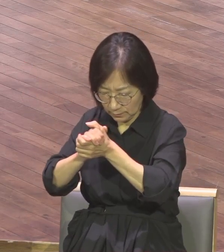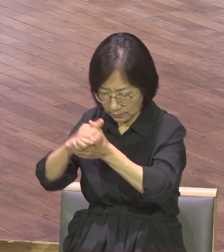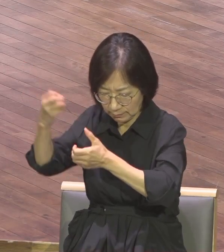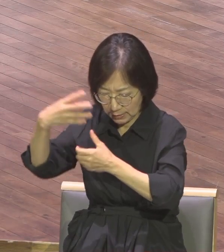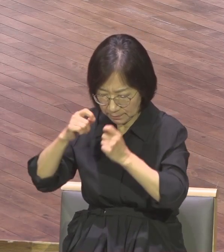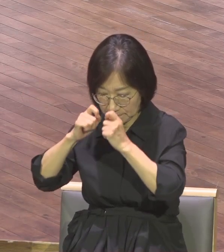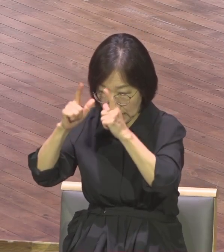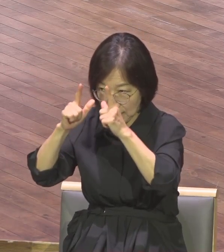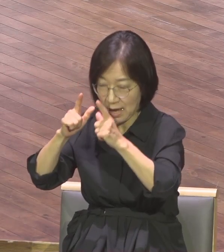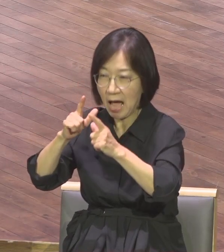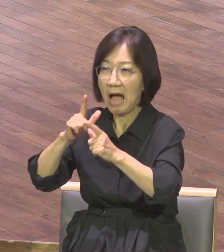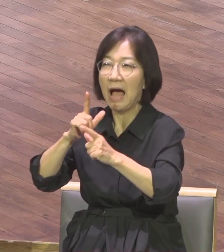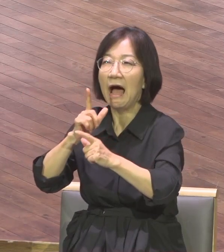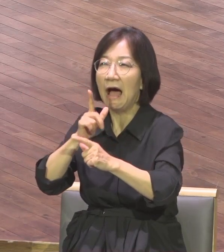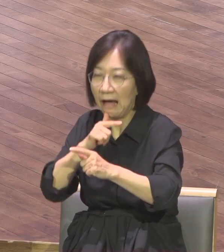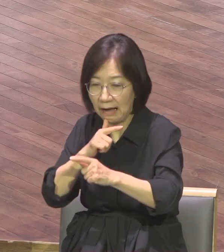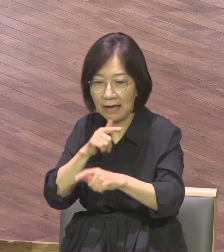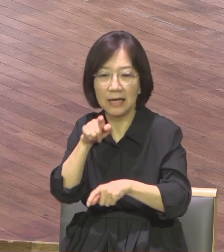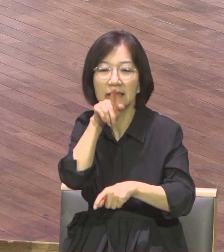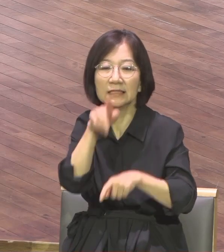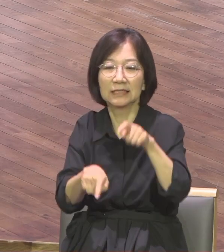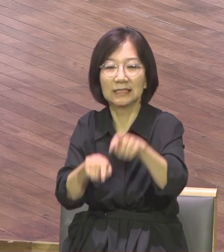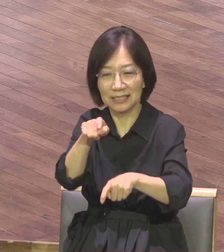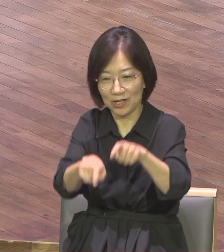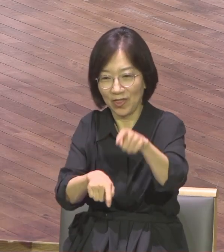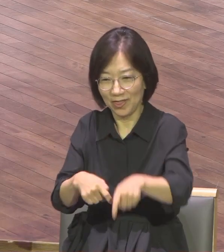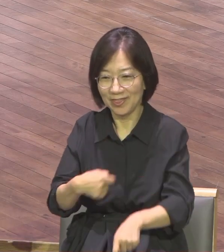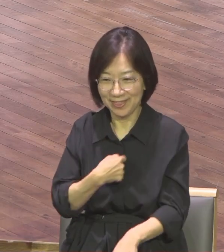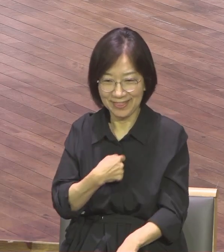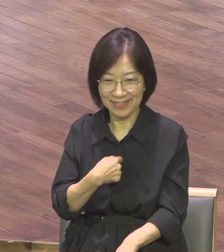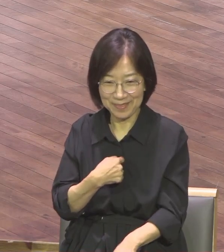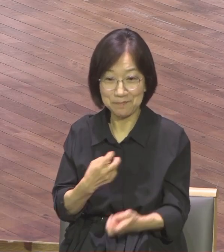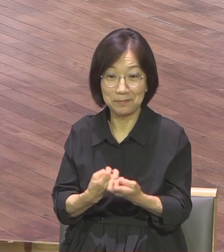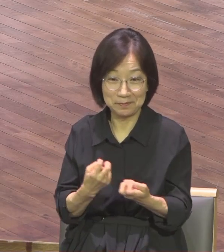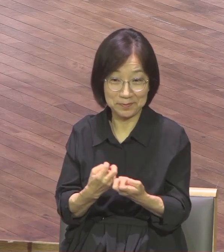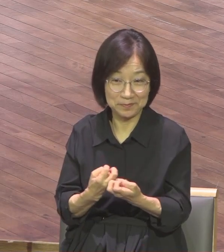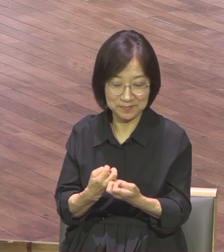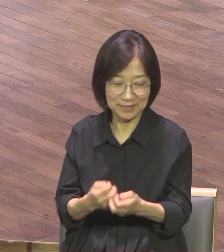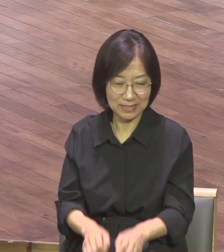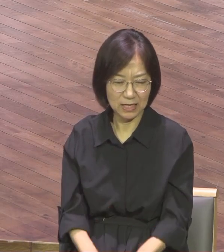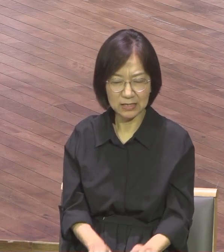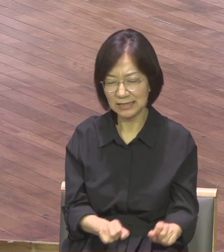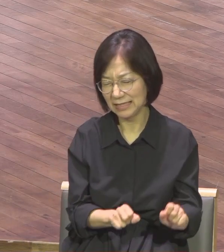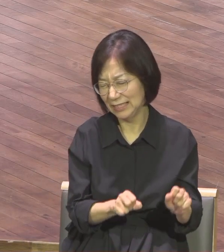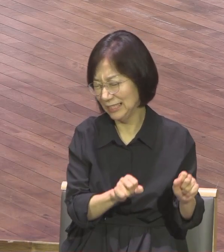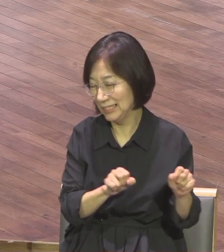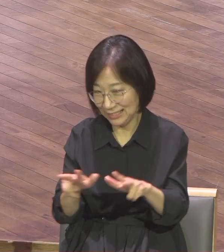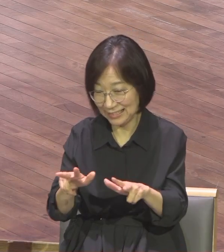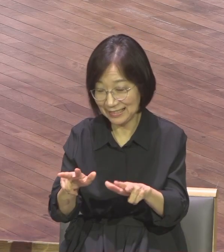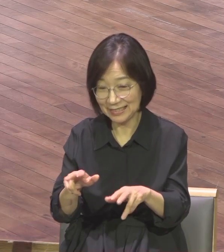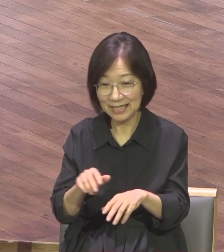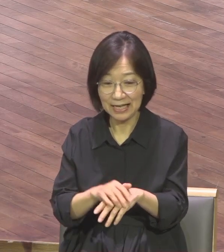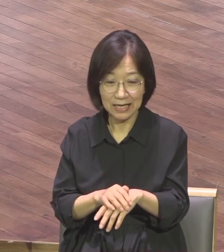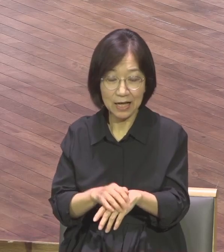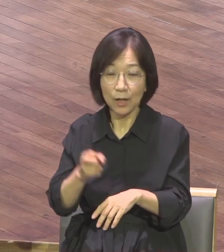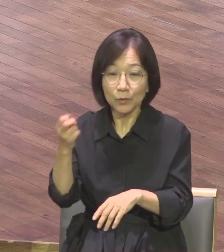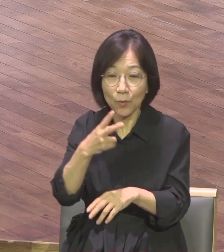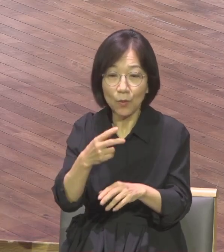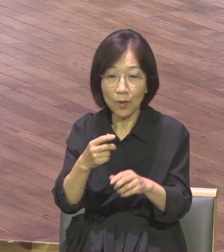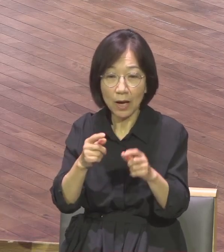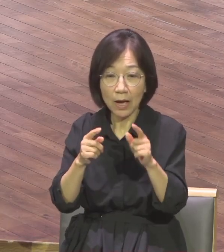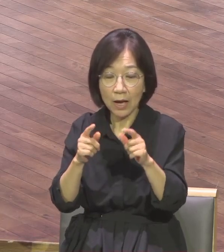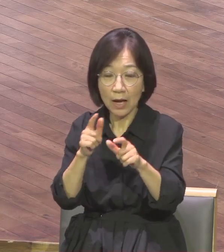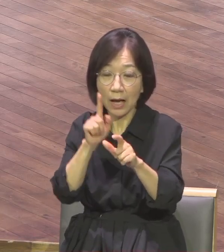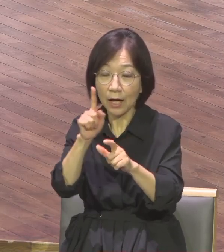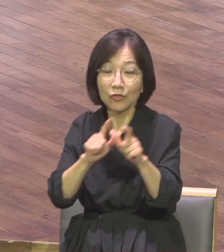사정 없이 그냥 바로 실시 즉시로 적극적 실행력과 함께 동전이 양면처럼 한 가지